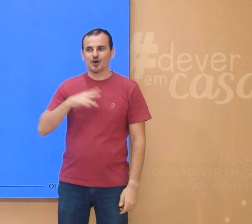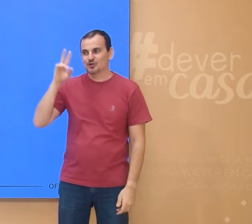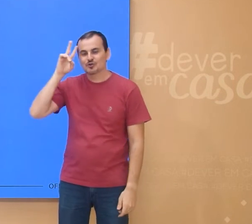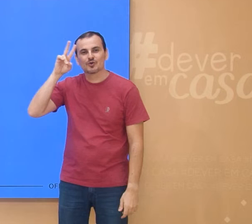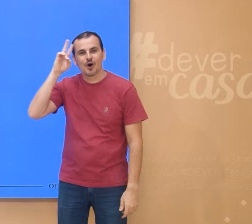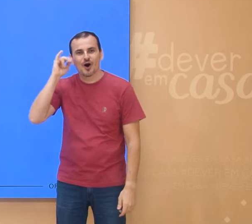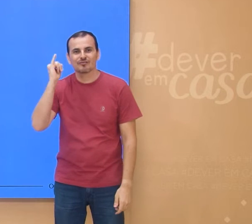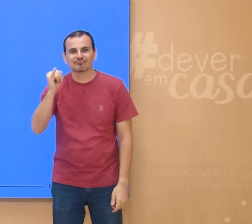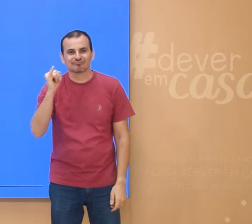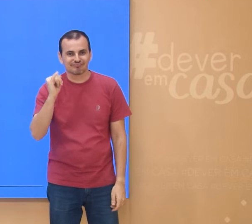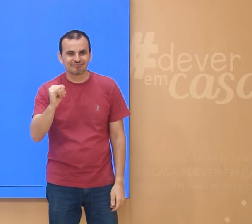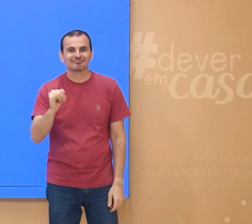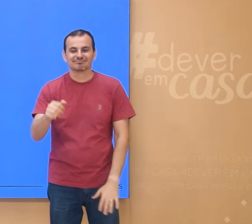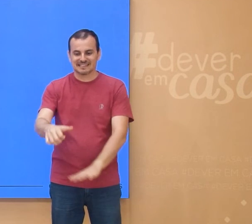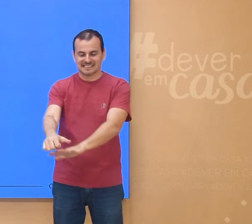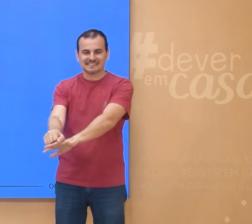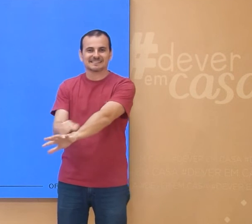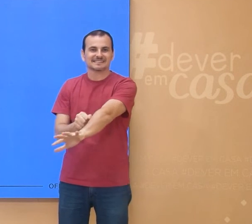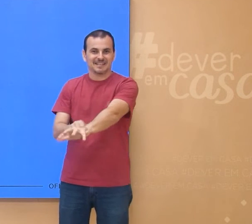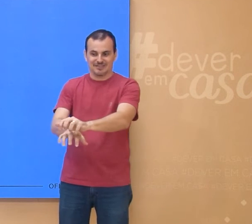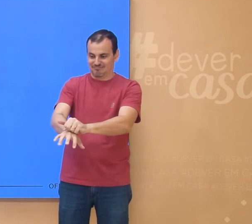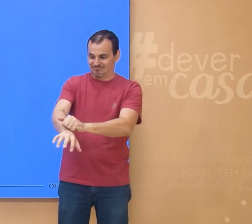Gostaram da história da Cinderela surda?